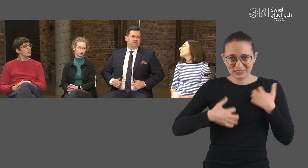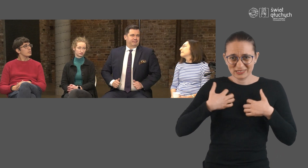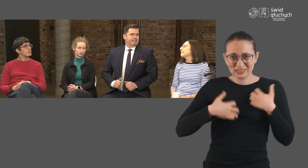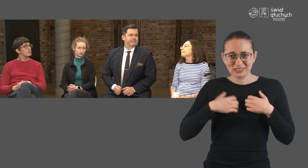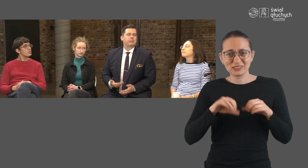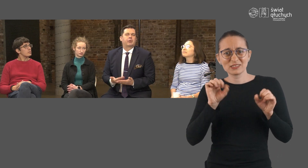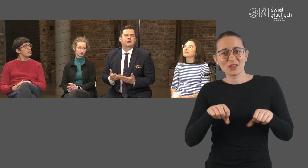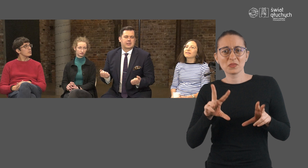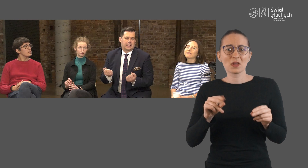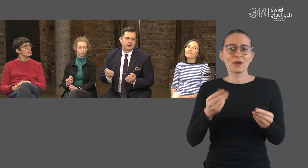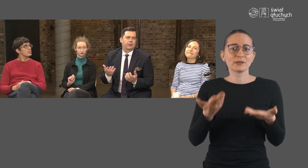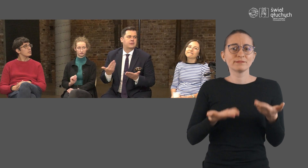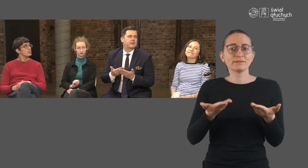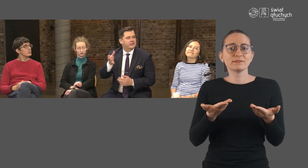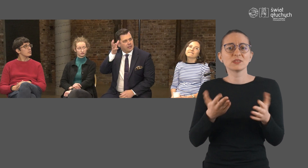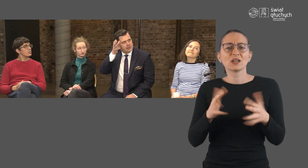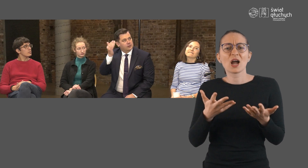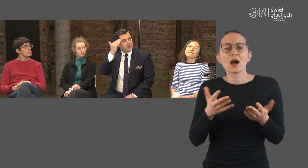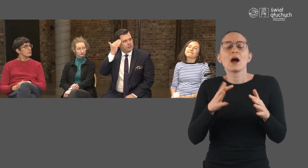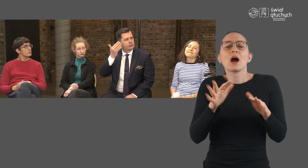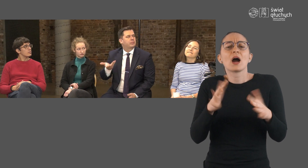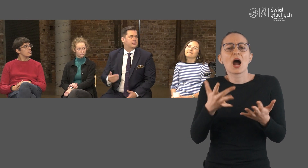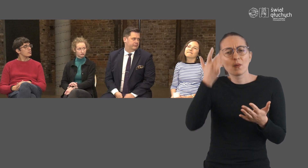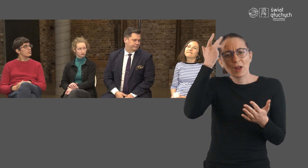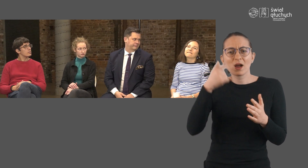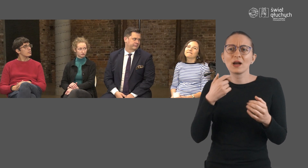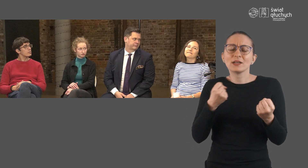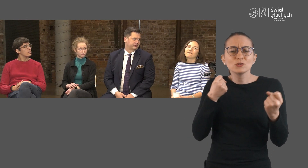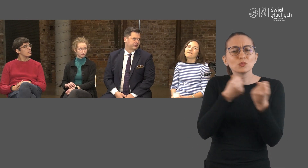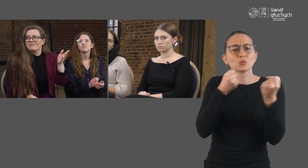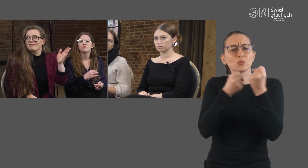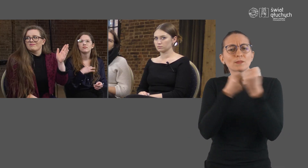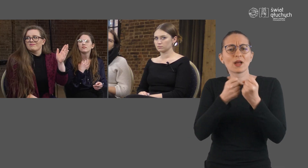można? Po co się starać? Po co jest wiedza, świadomość, po co?